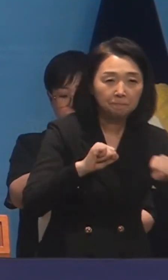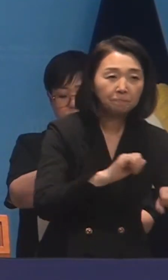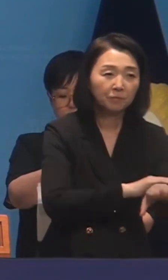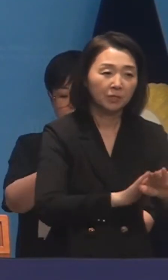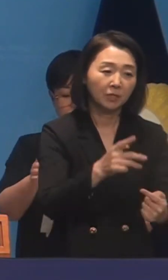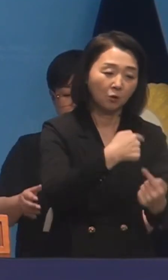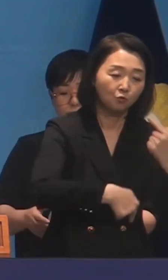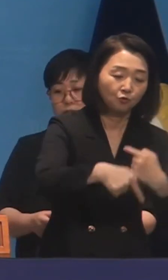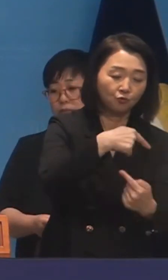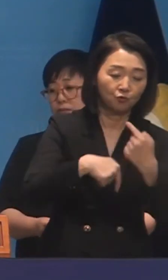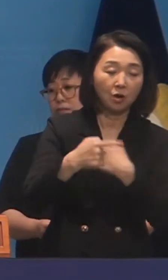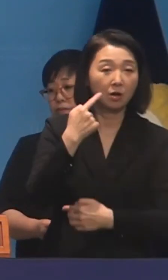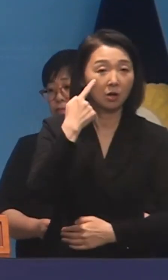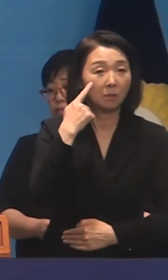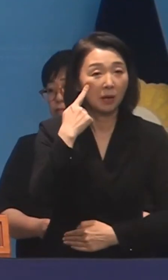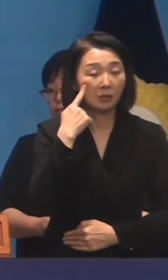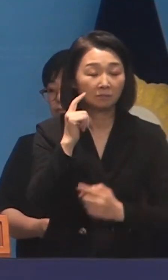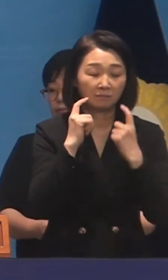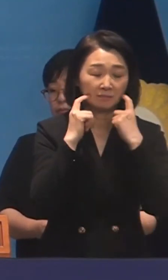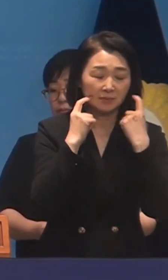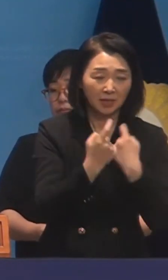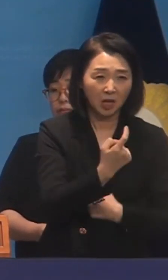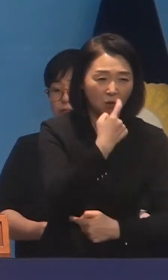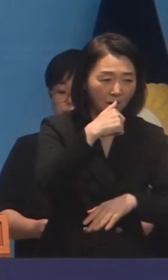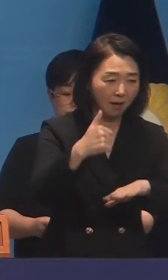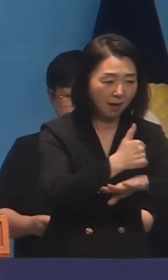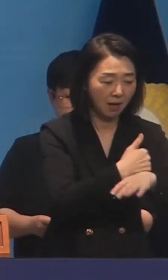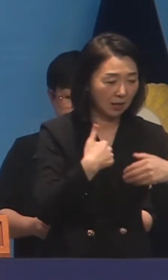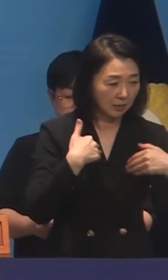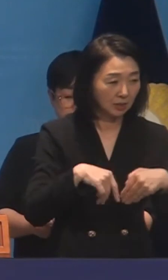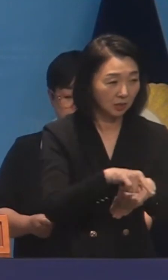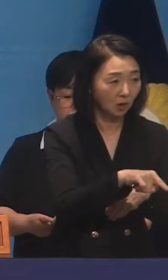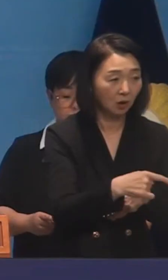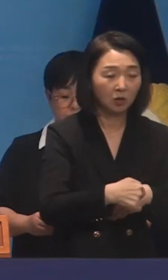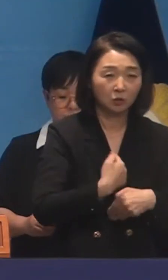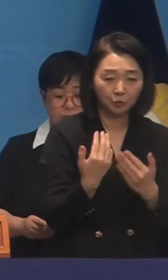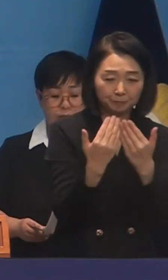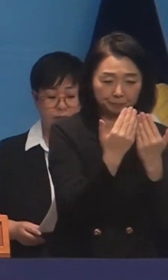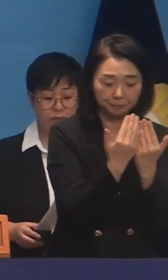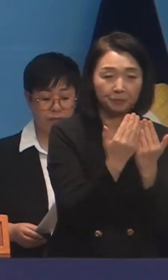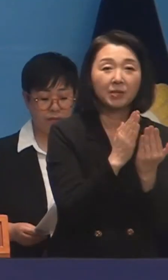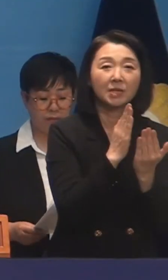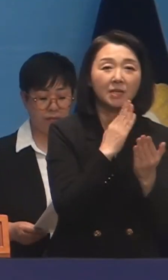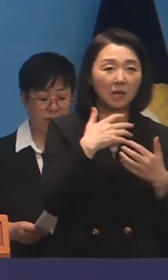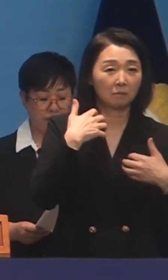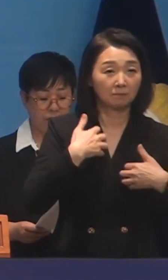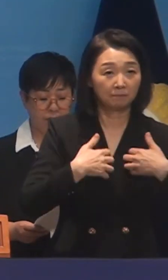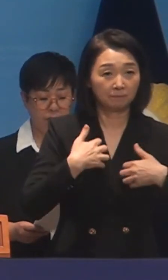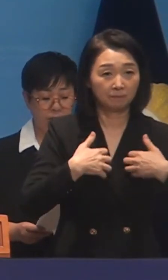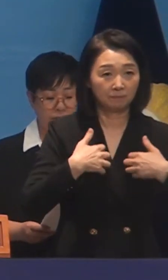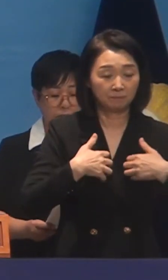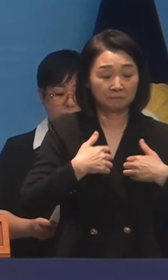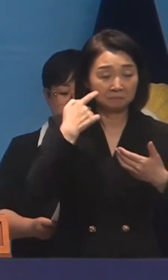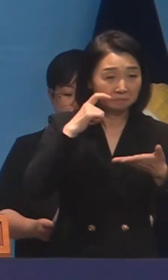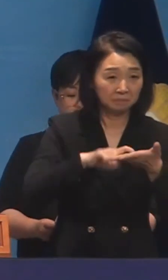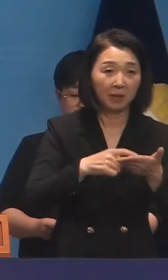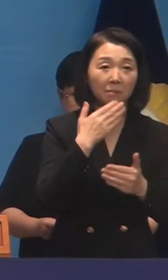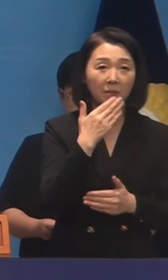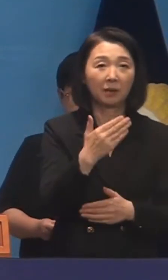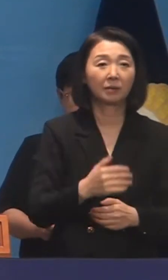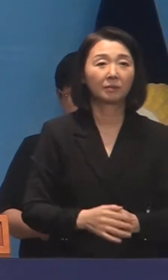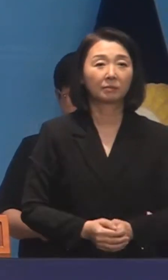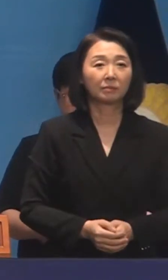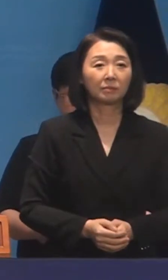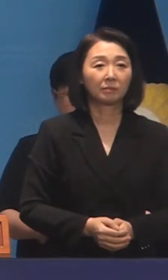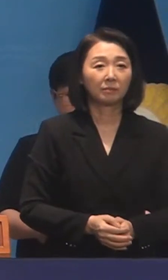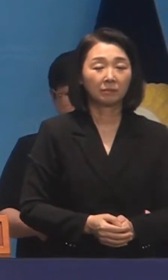잘 운영한다면 사교육에 지친 아이들이 스스로 학습에 참된 즐거움을 발견하게 될